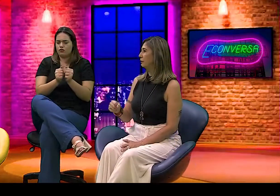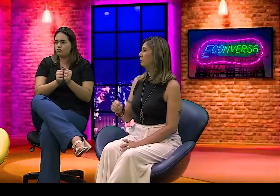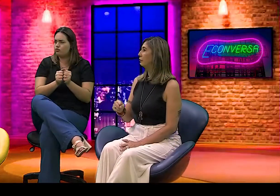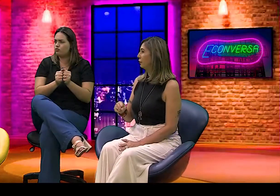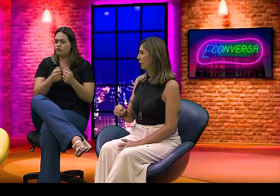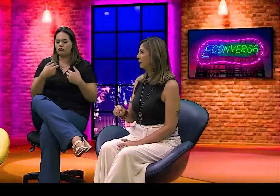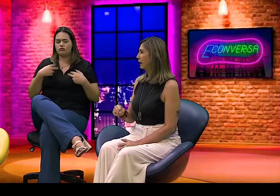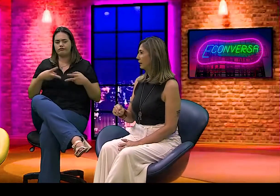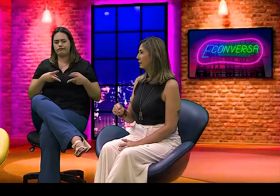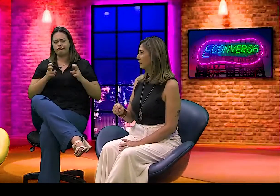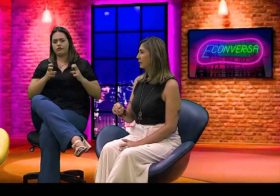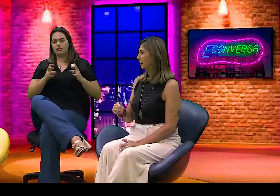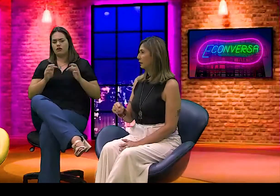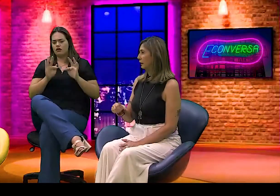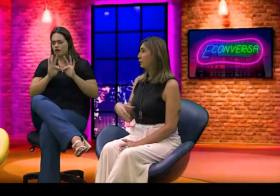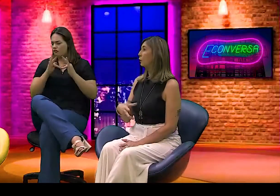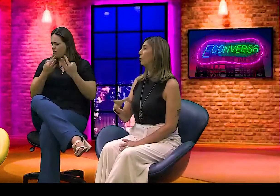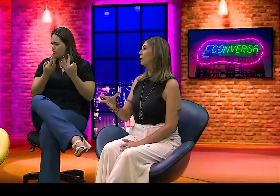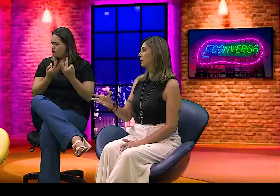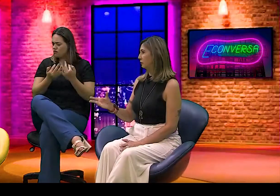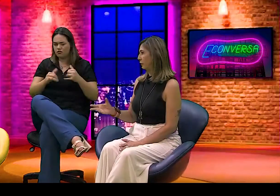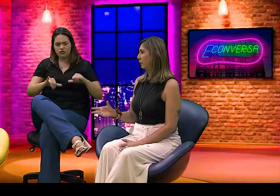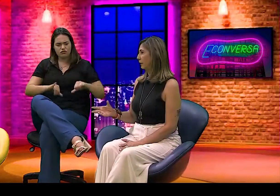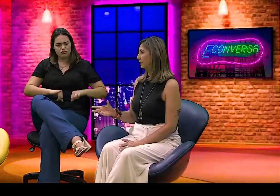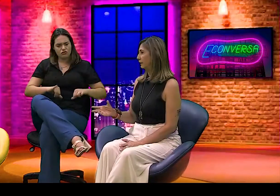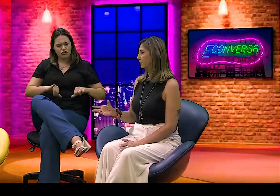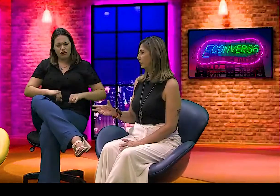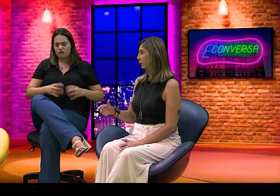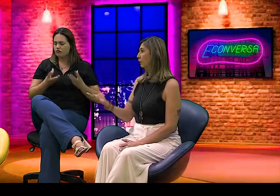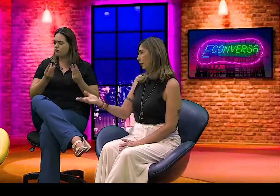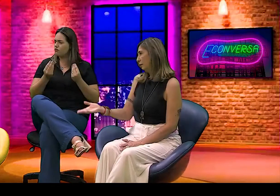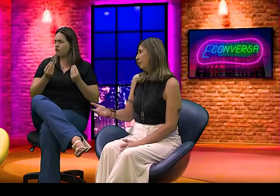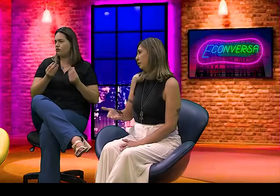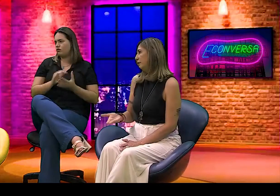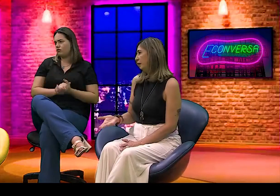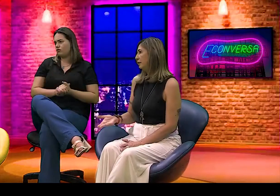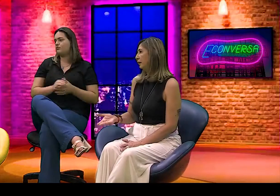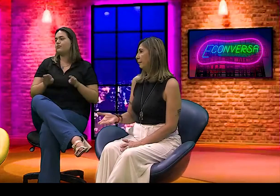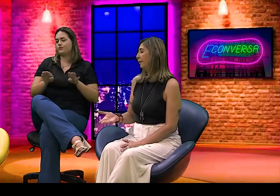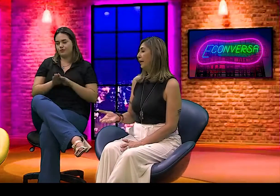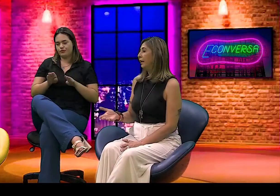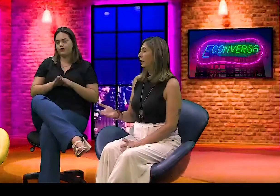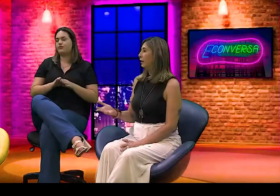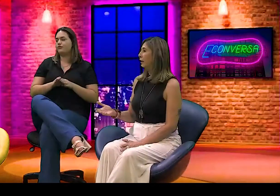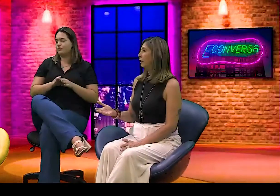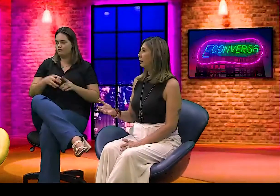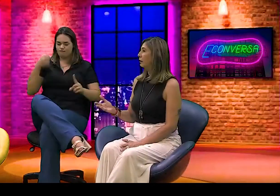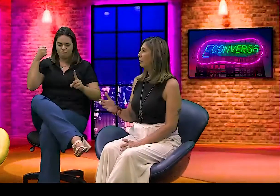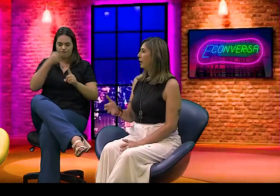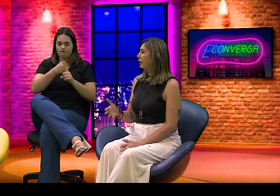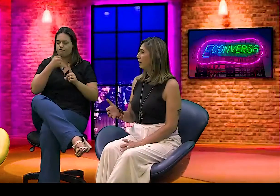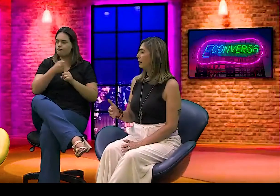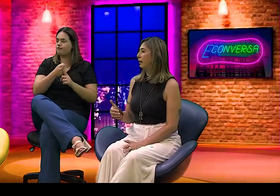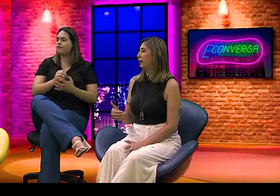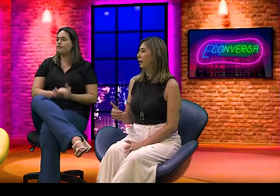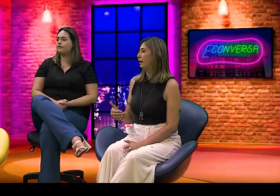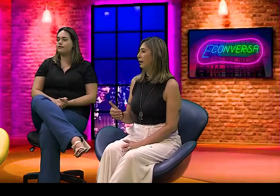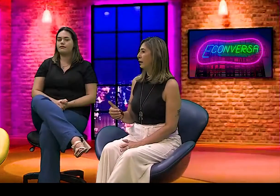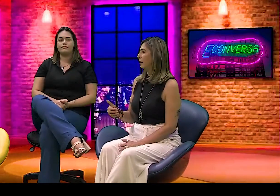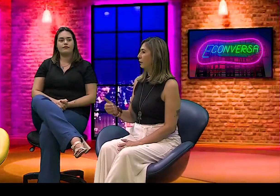famílias eram violentadas, né, de todas as formas, incluindo a violência física. E